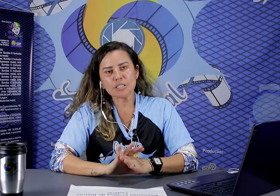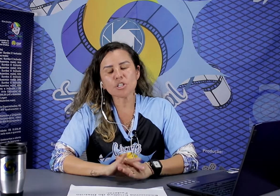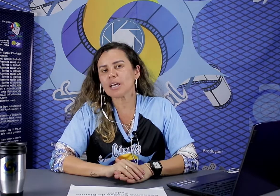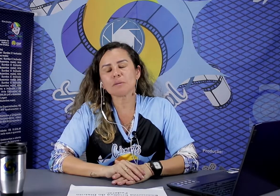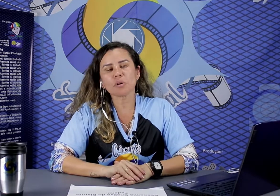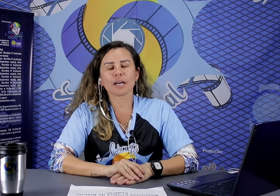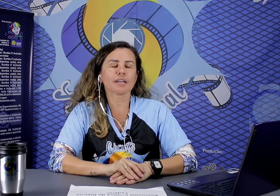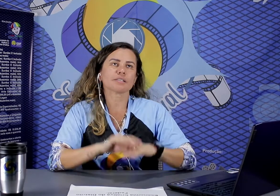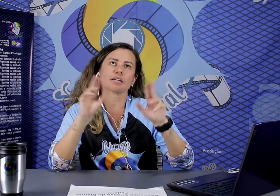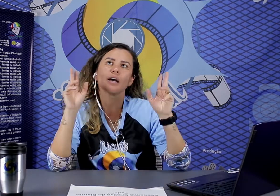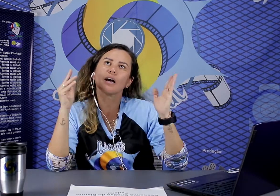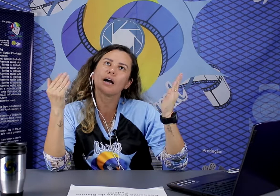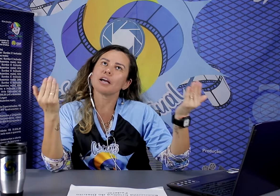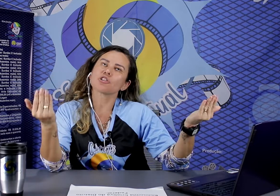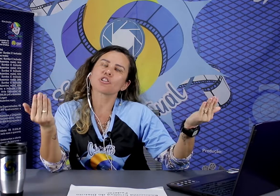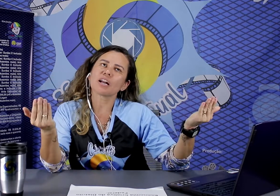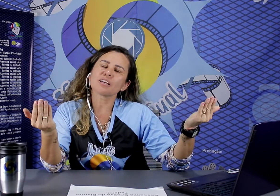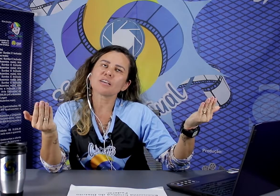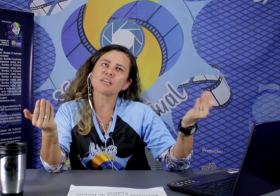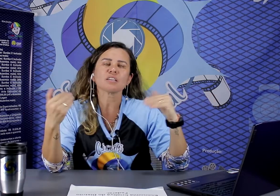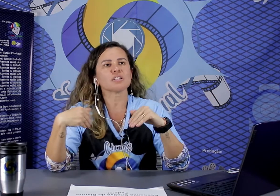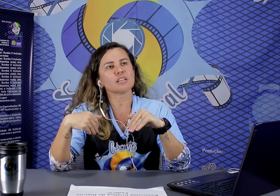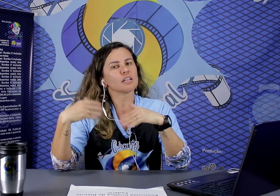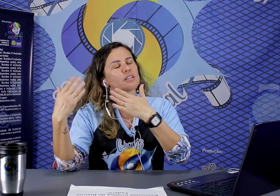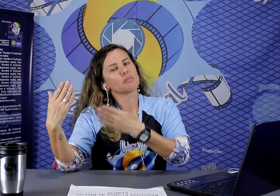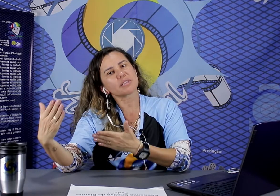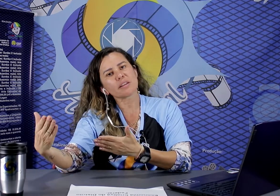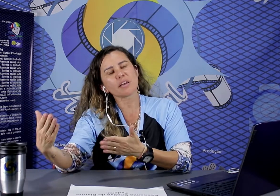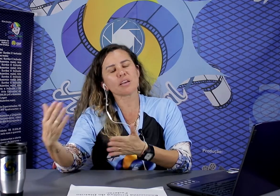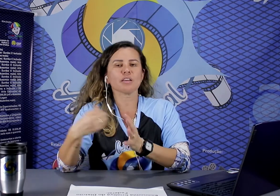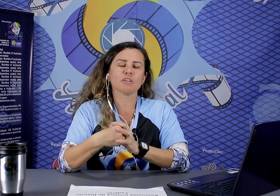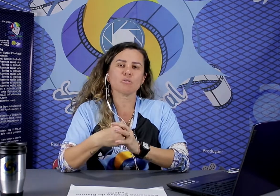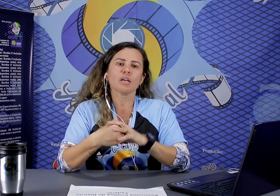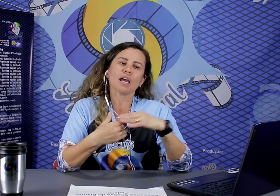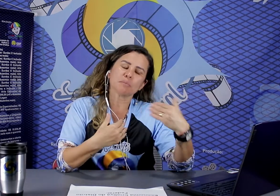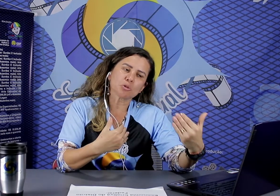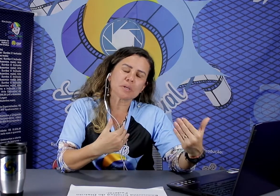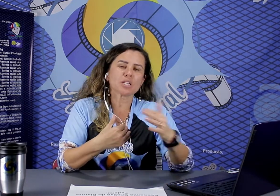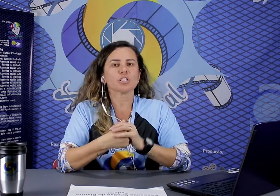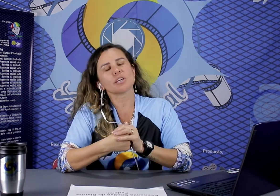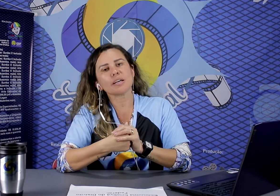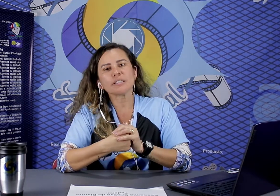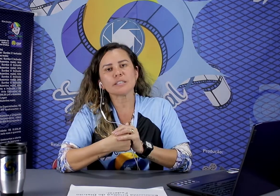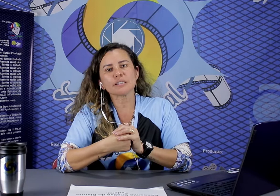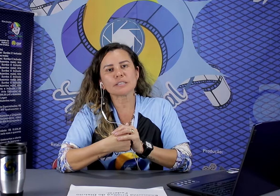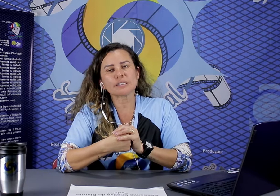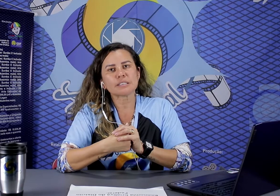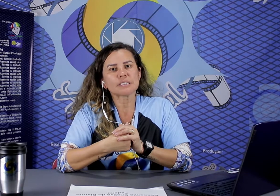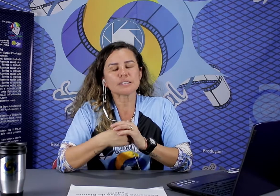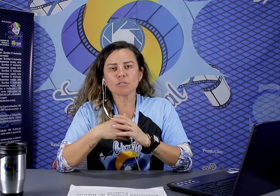Seja ela porque a criança é distraída, não entendeu, é muito pequenininha ainda. Então,